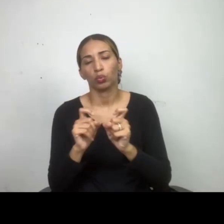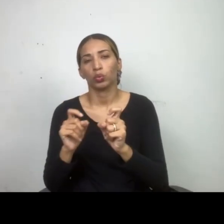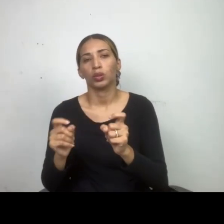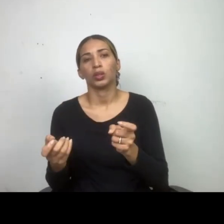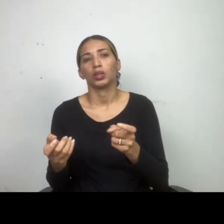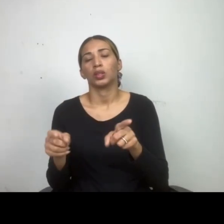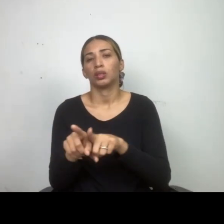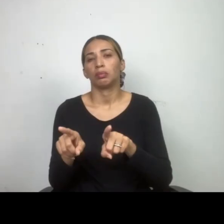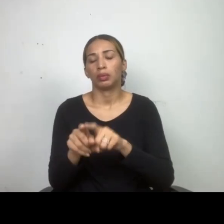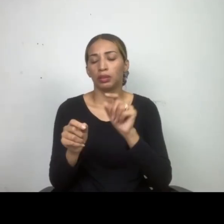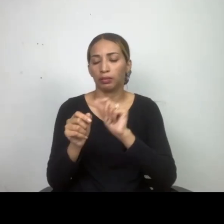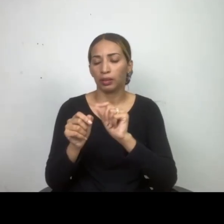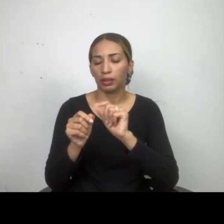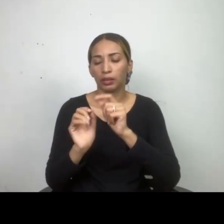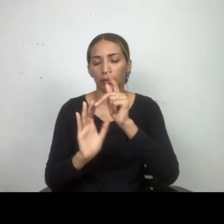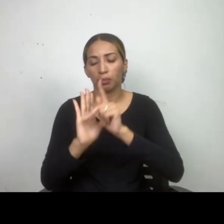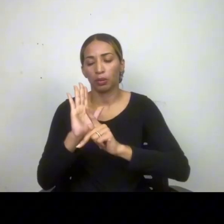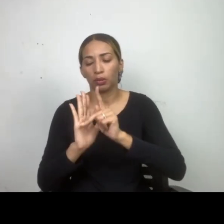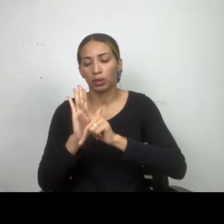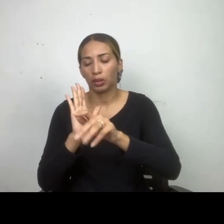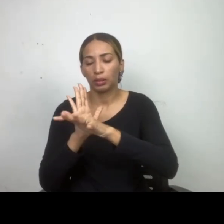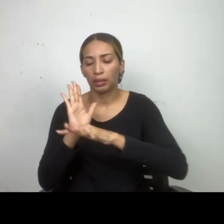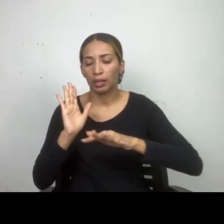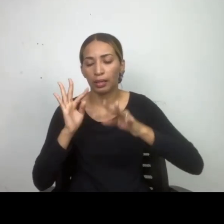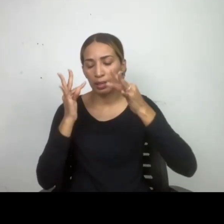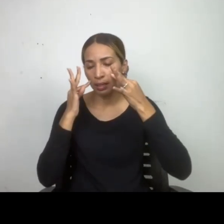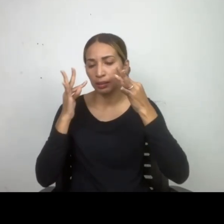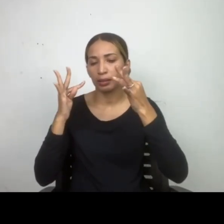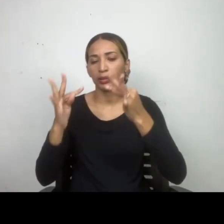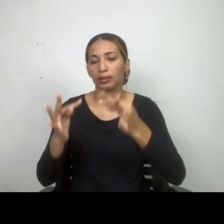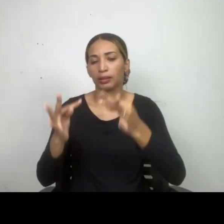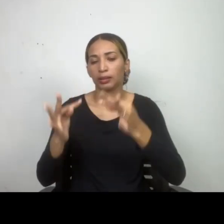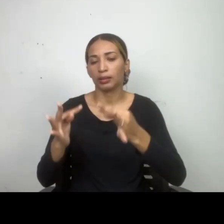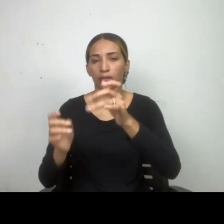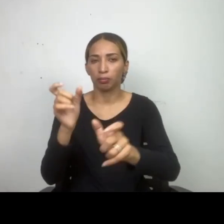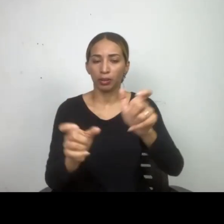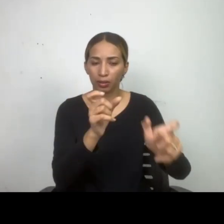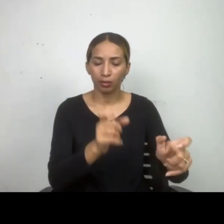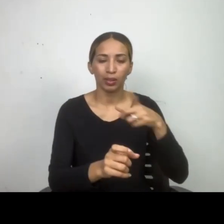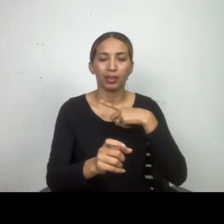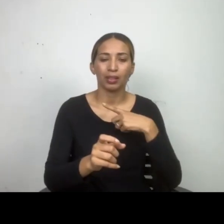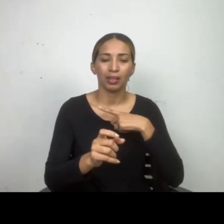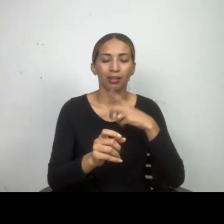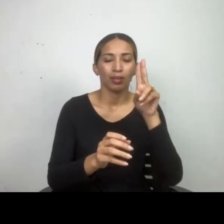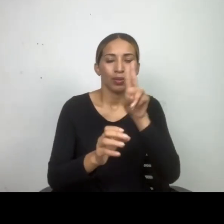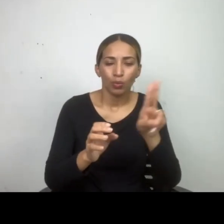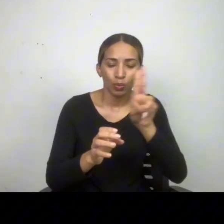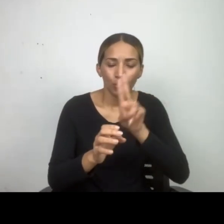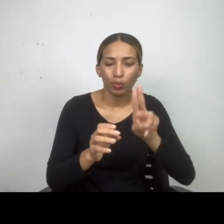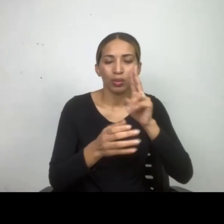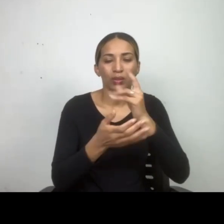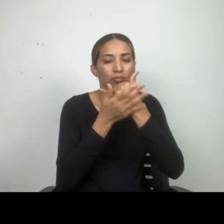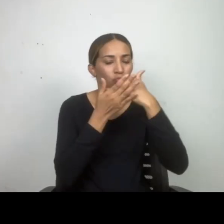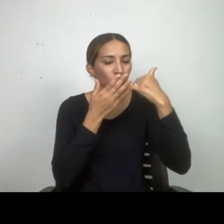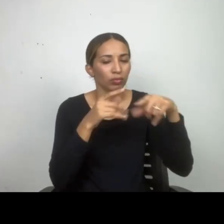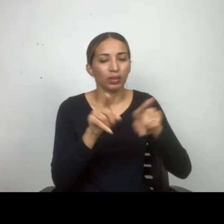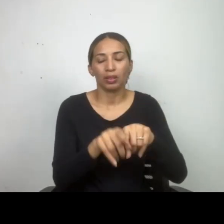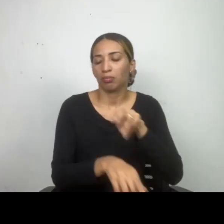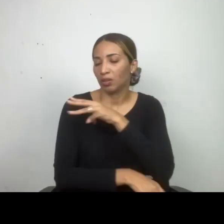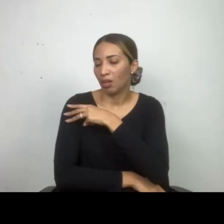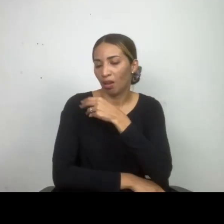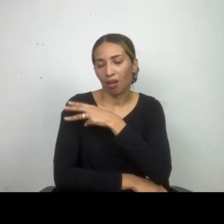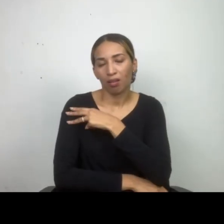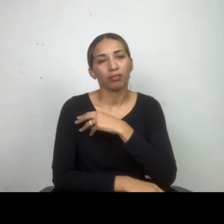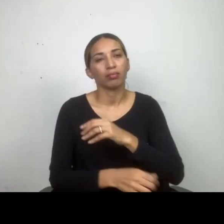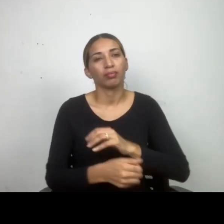projetos na área de atenção a usuários e dependentes de droga no Ministério do Desenvolvimento Social. O que a